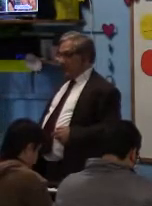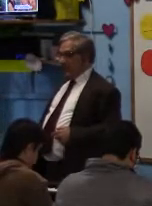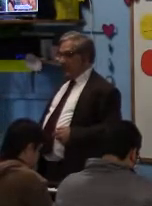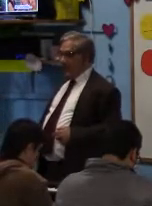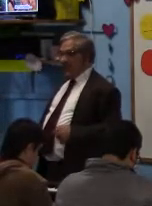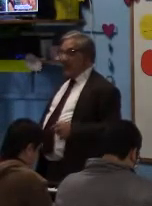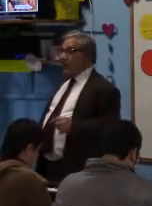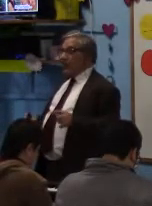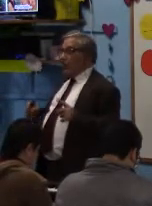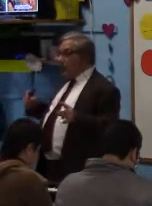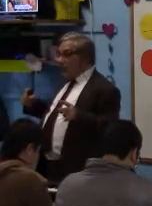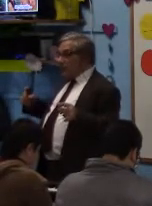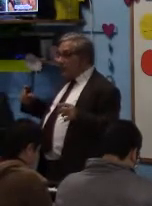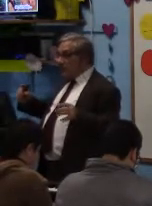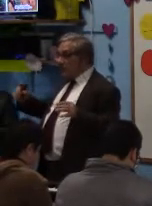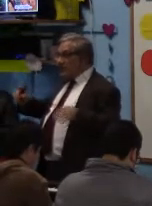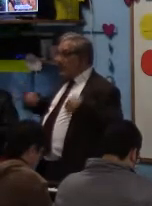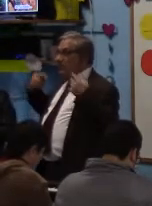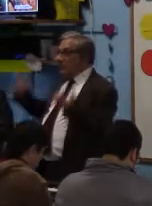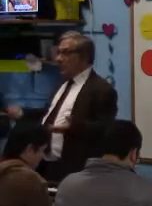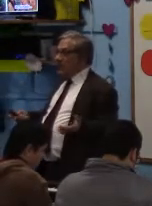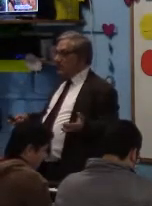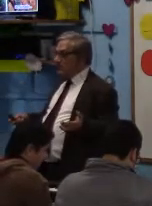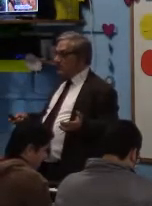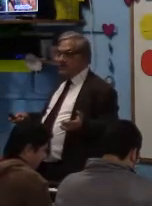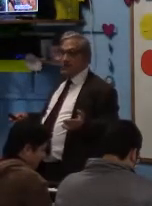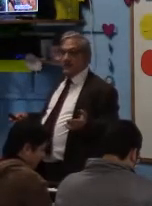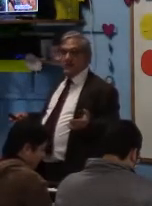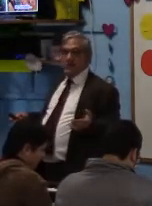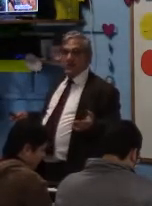¿Ok? Luego pasó al segundo plan.